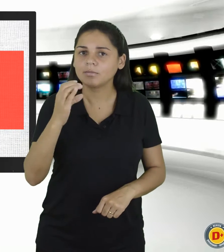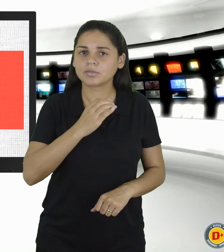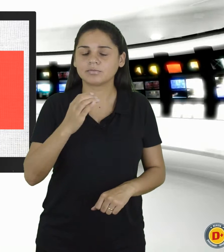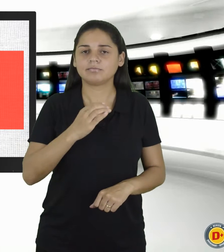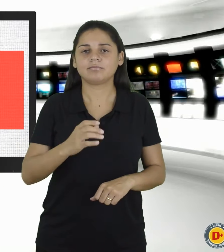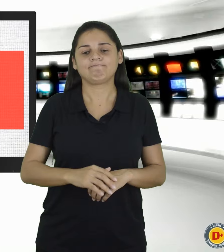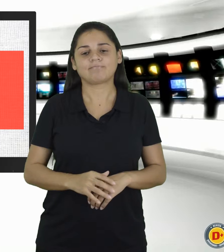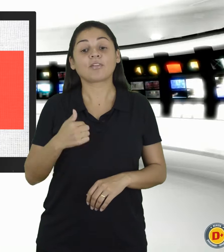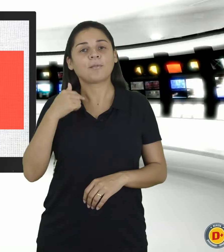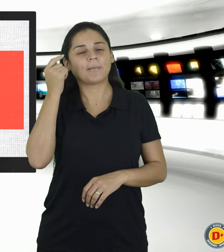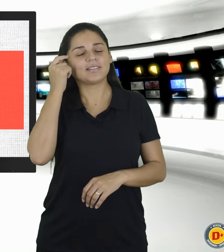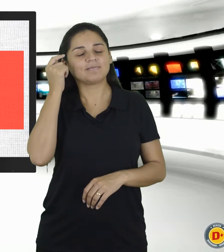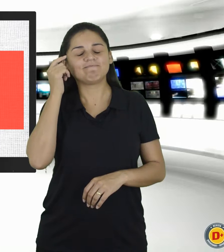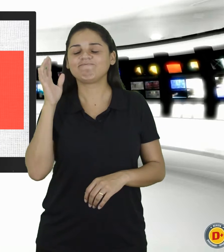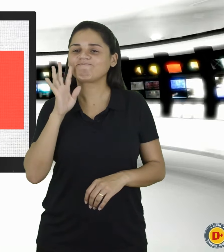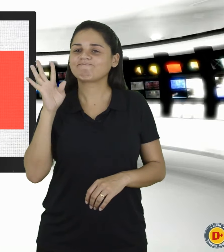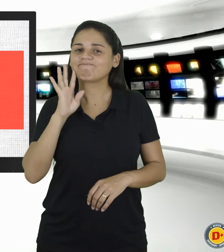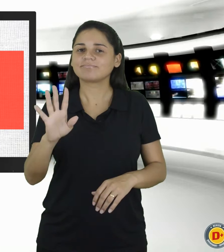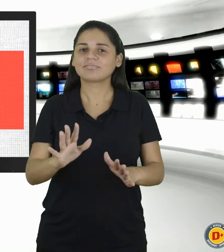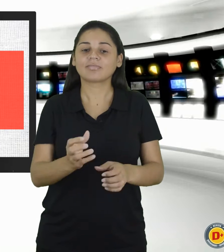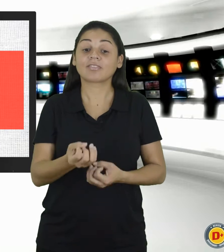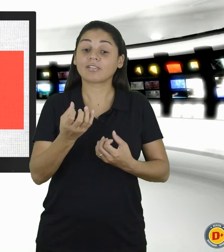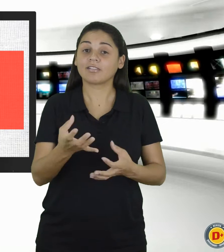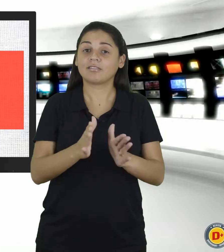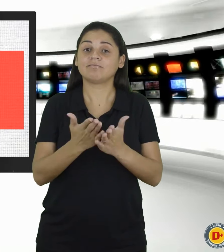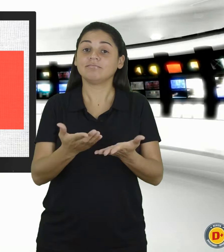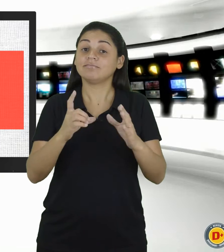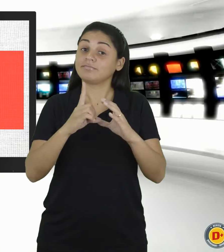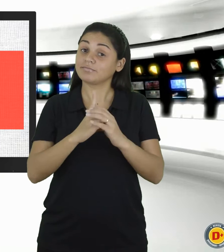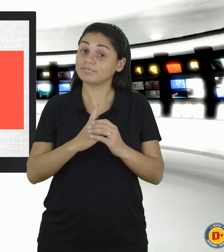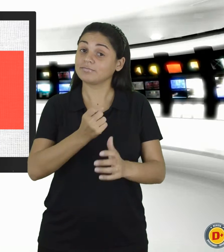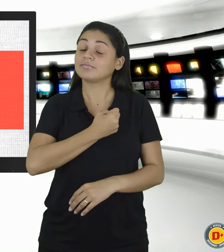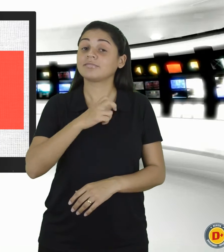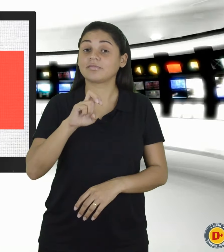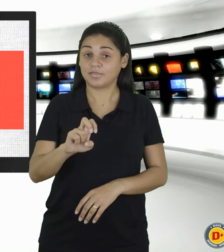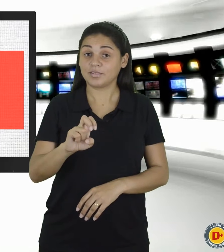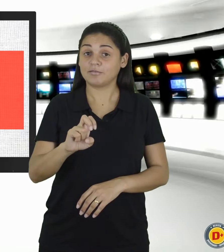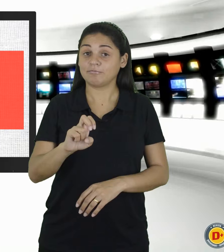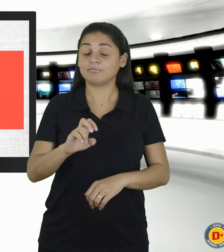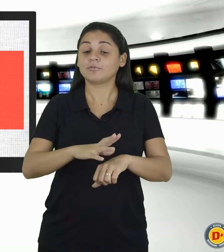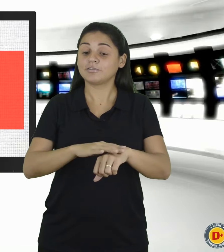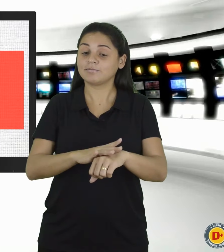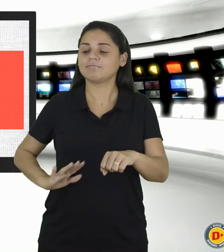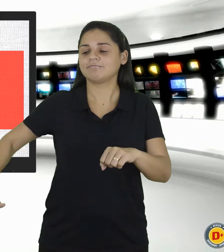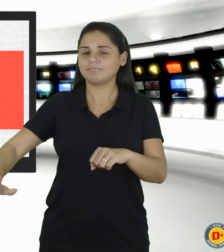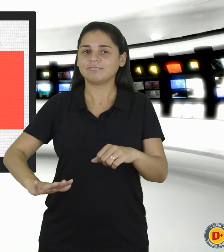Pelos depoimentos dos especialistas e das mães de crianças que têm o problema, que narraram sua experiência neste sentido, quando se detecta